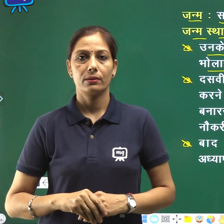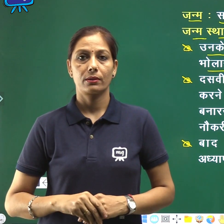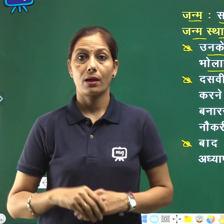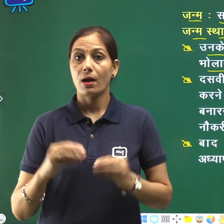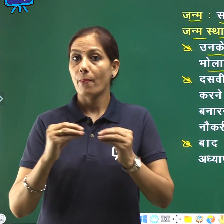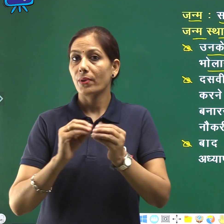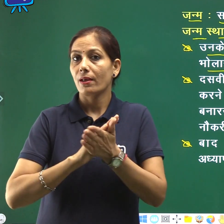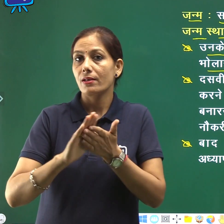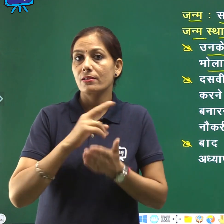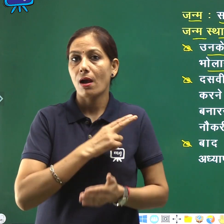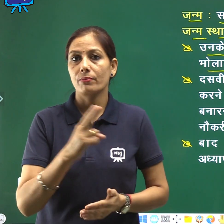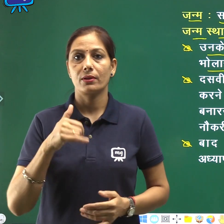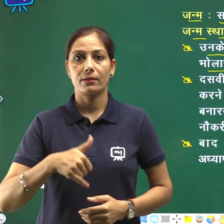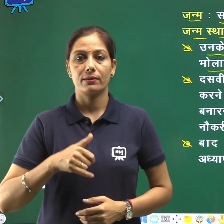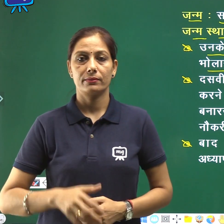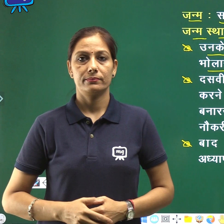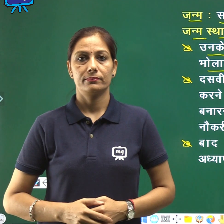भोलानाथ था।